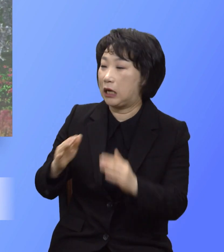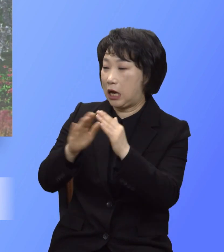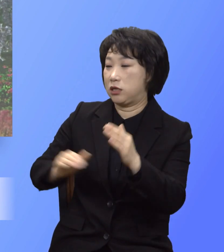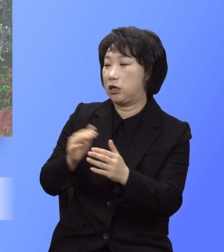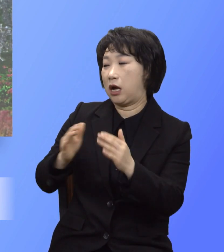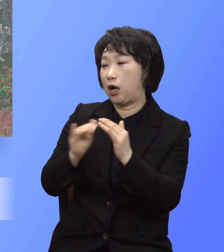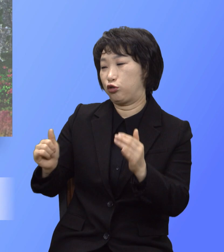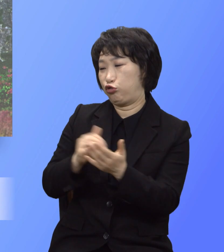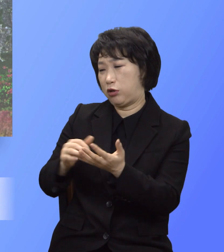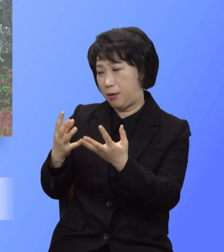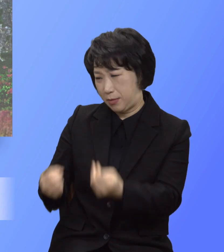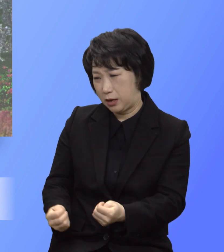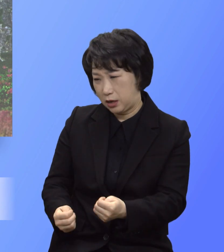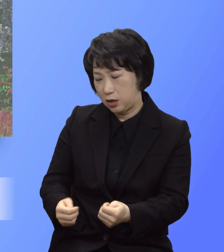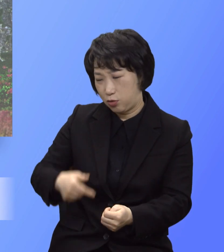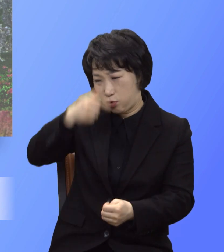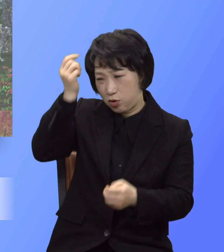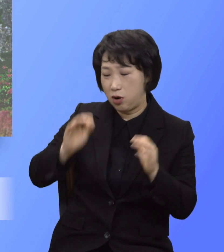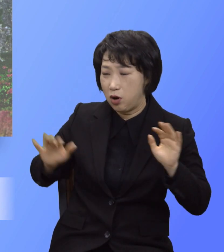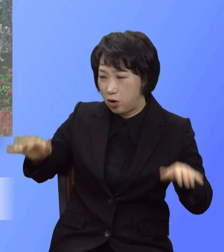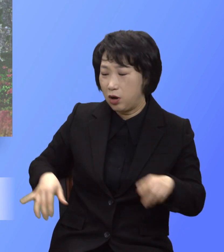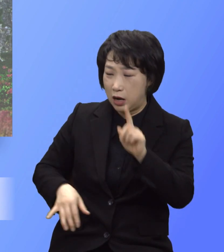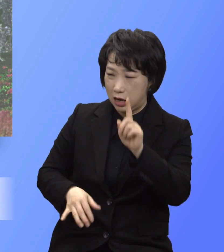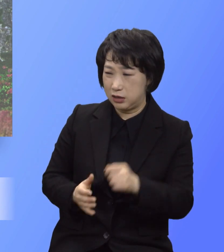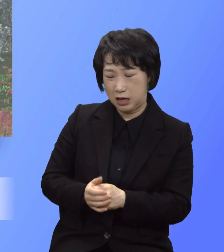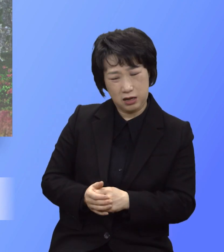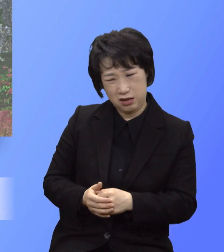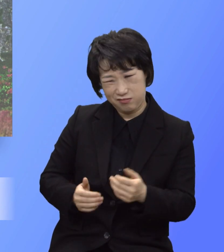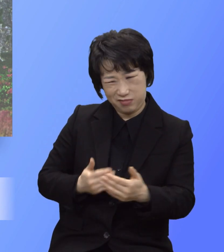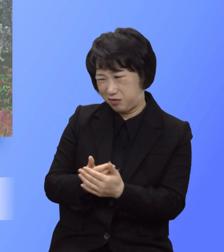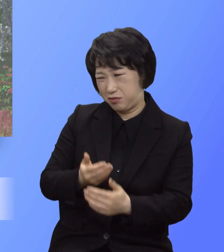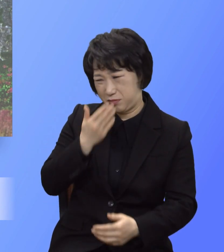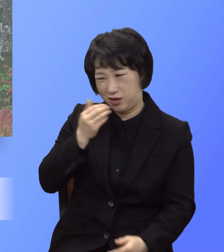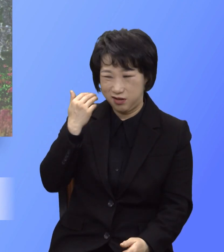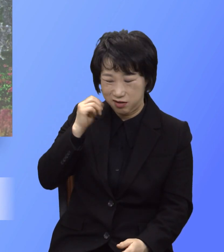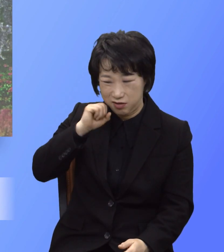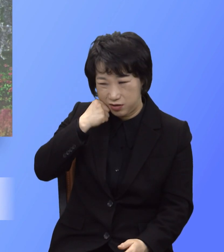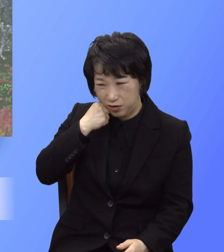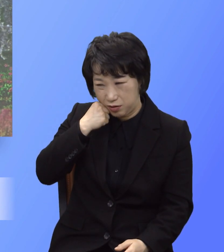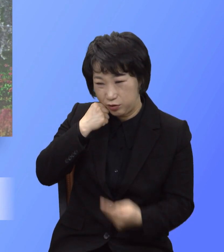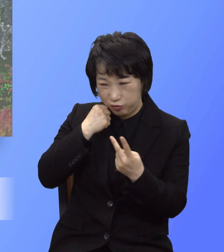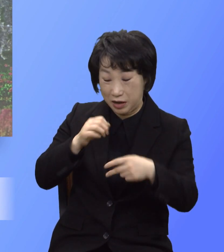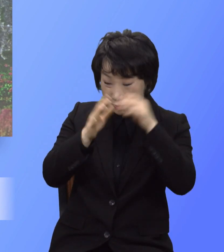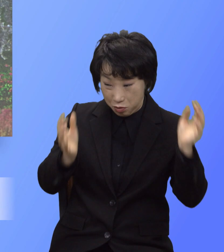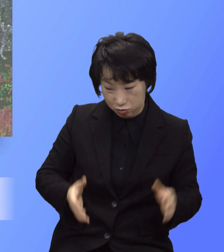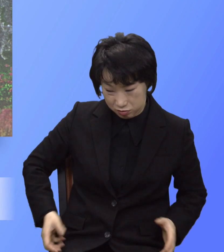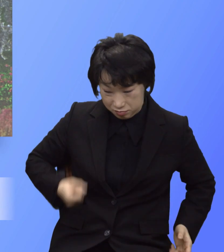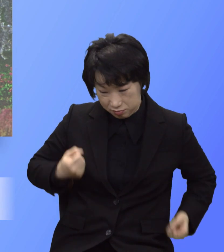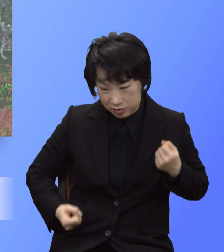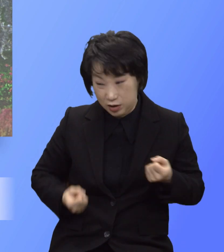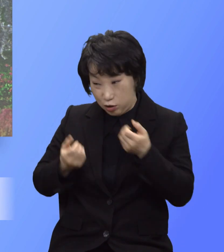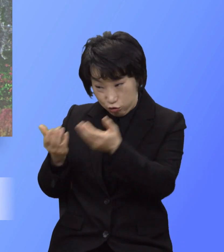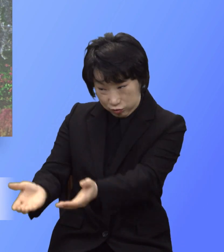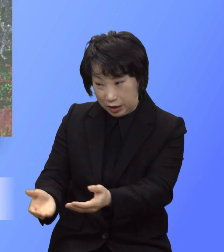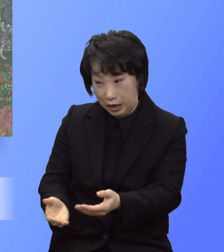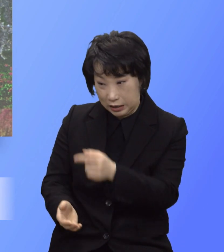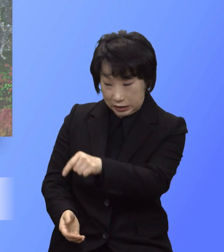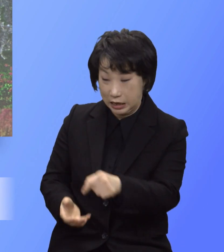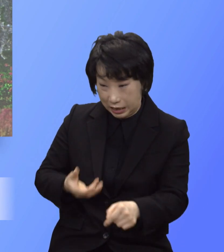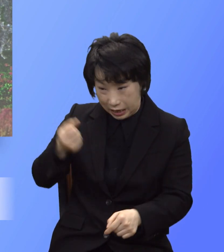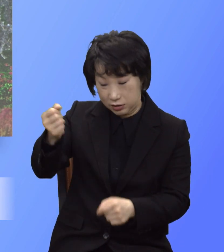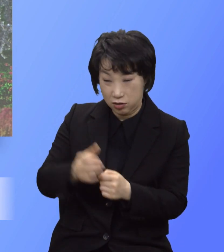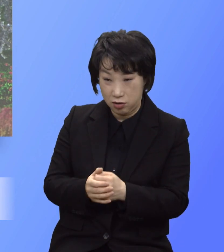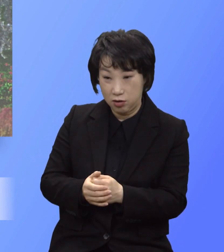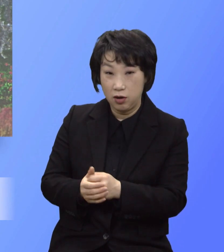많은데 꽁 한 마리 갖고 아마 시큰 못 먹을걸? 두 마리 다 구워서 가서